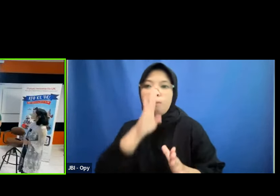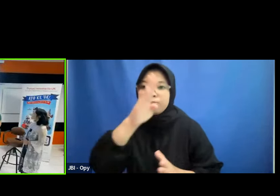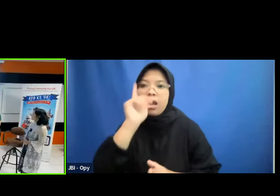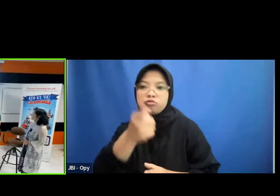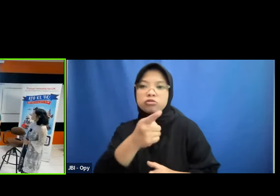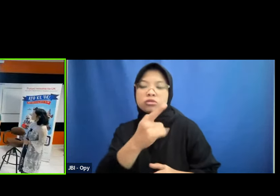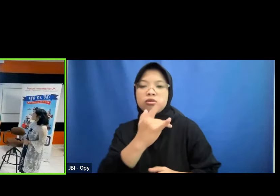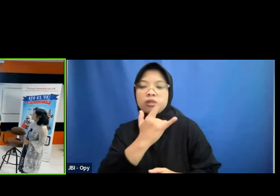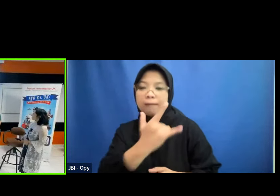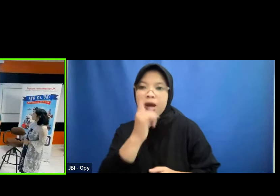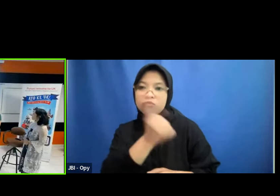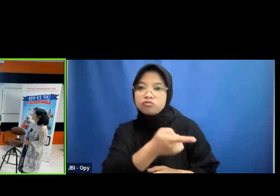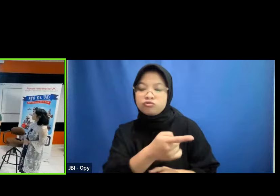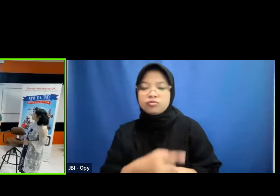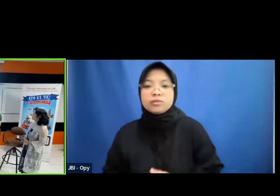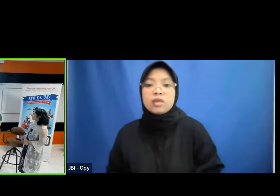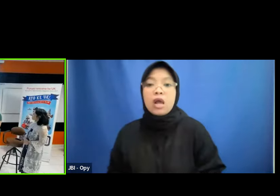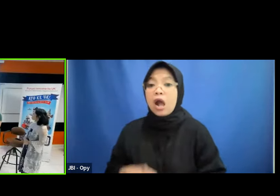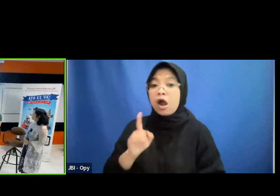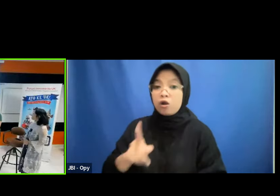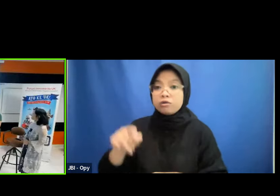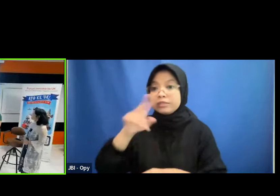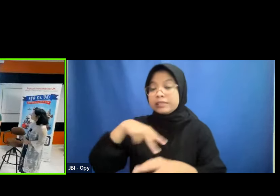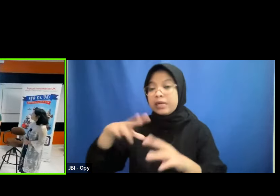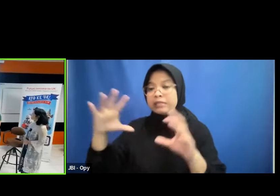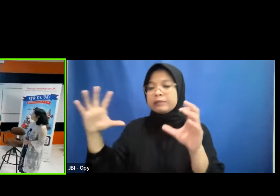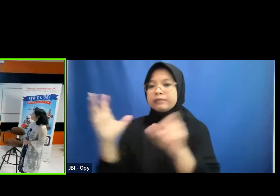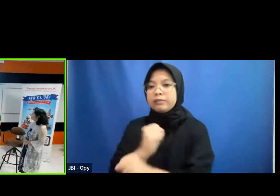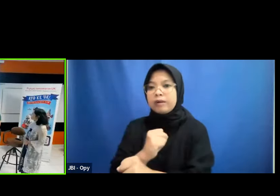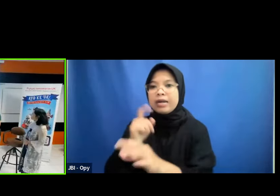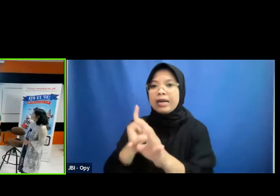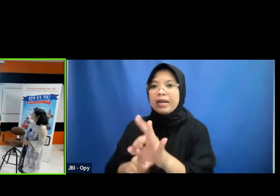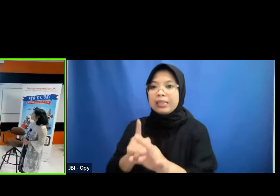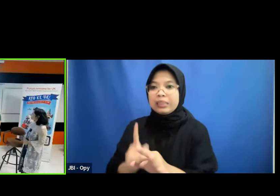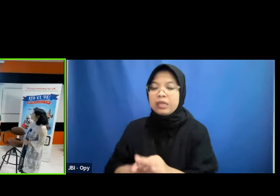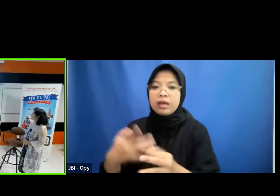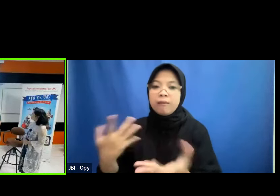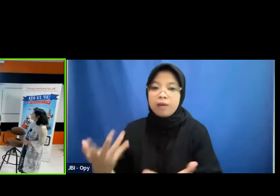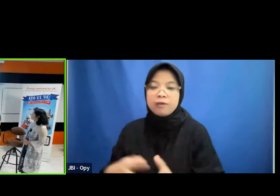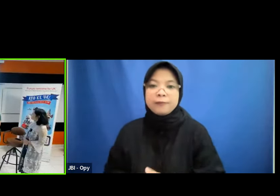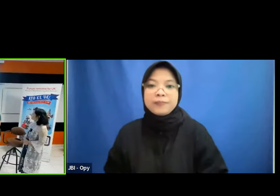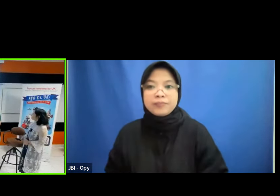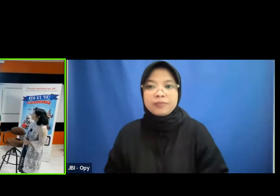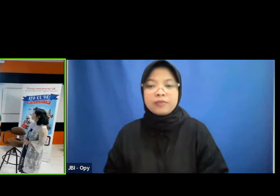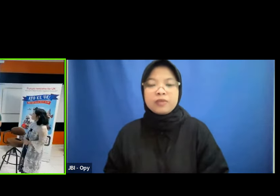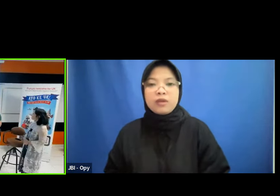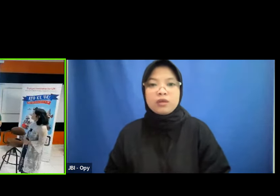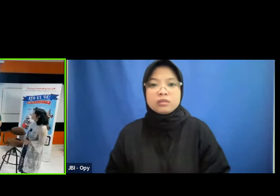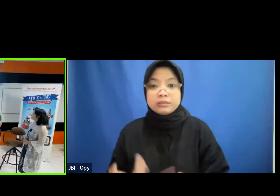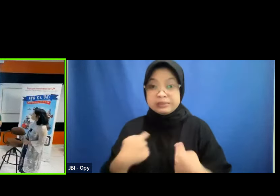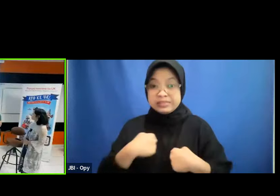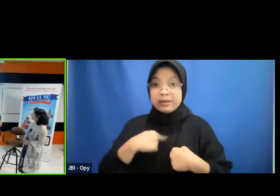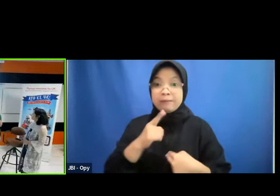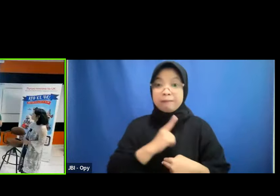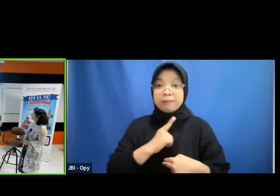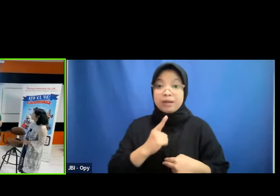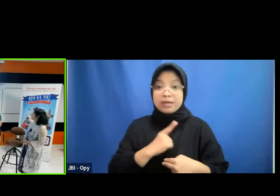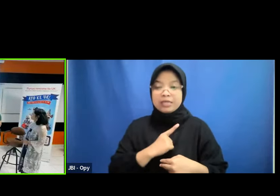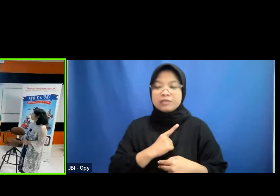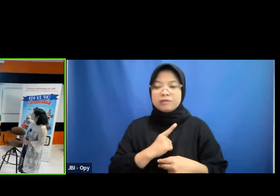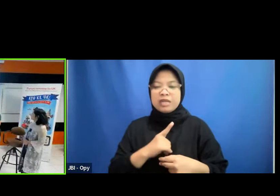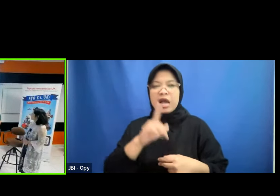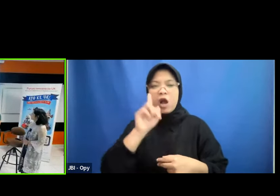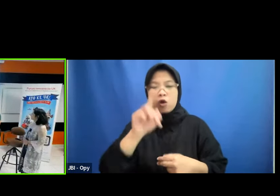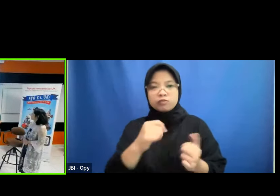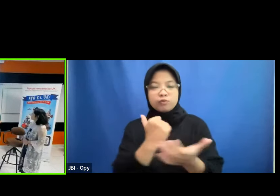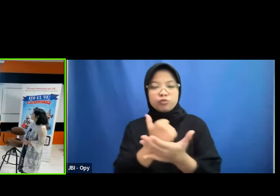gitu Terus kalau untuk mencari benang merah itu ee Kalau aku sih karena mungkin ku orangnya teknis kan jadi ku